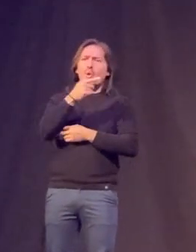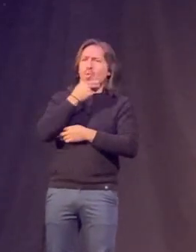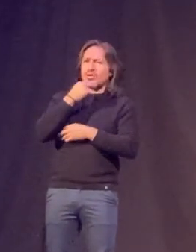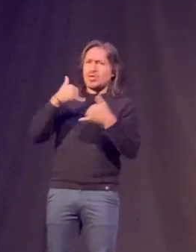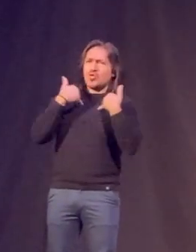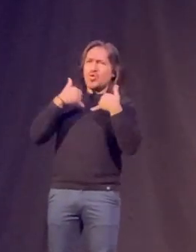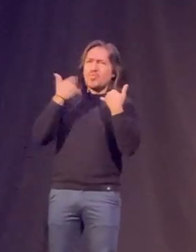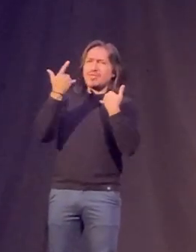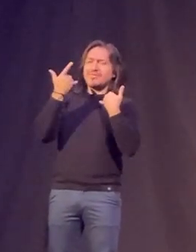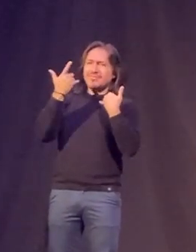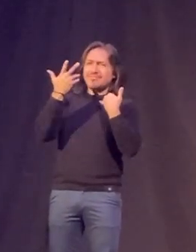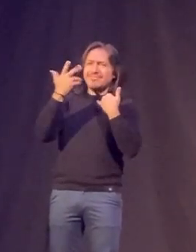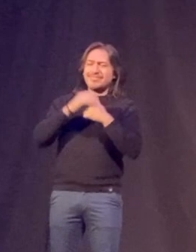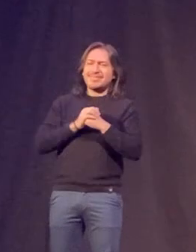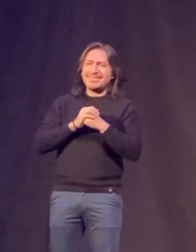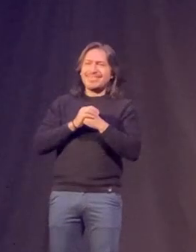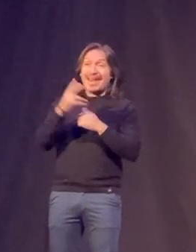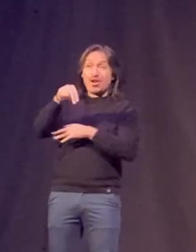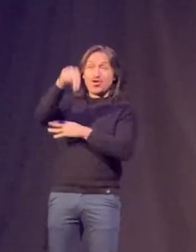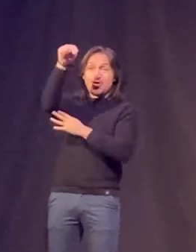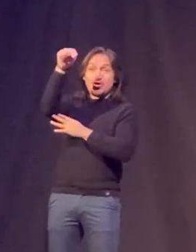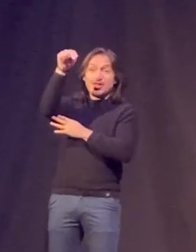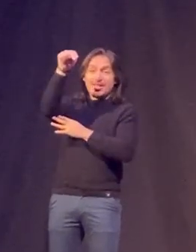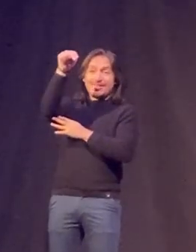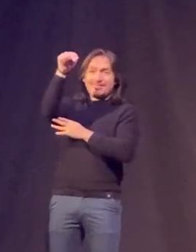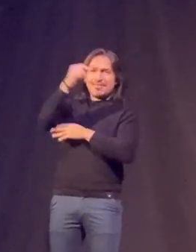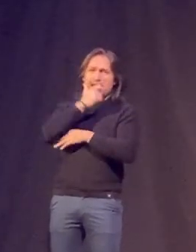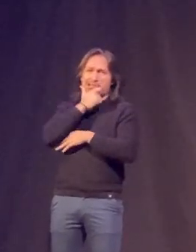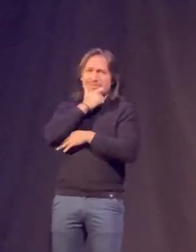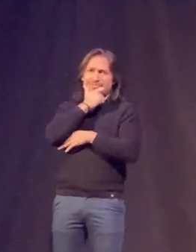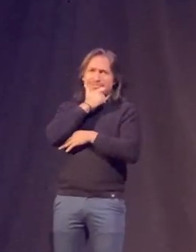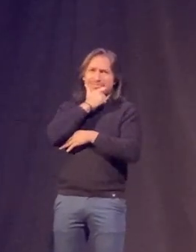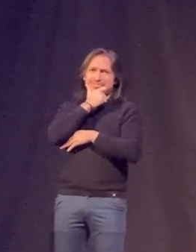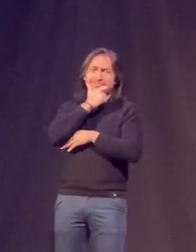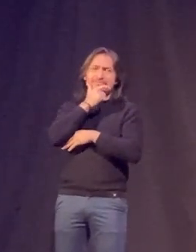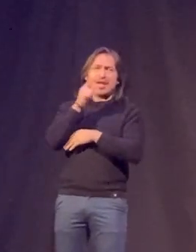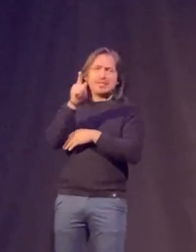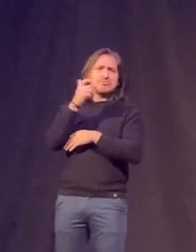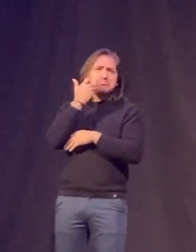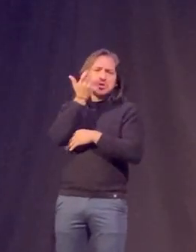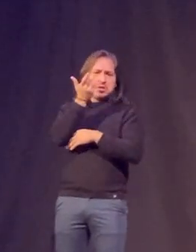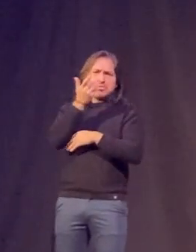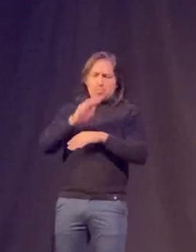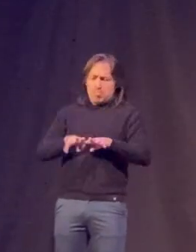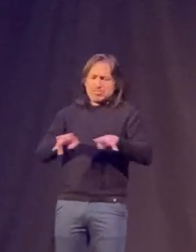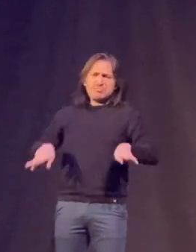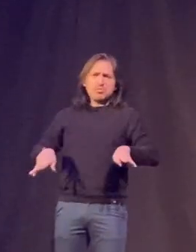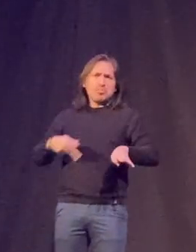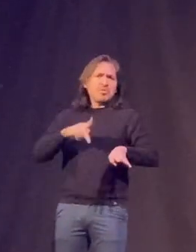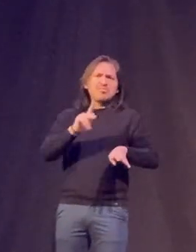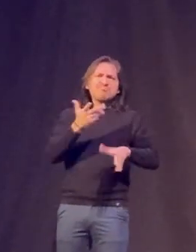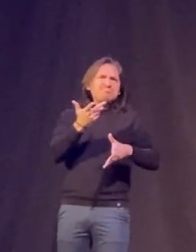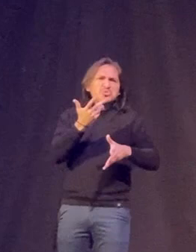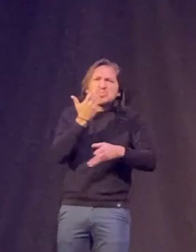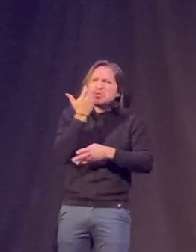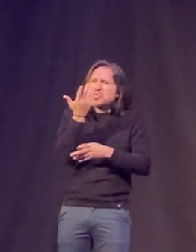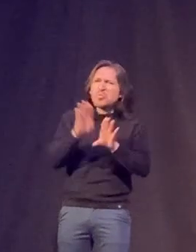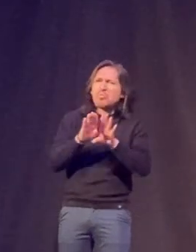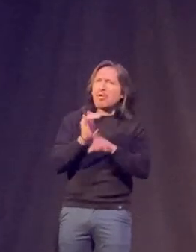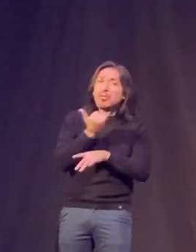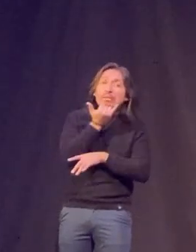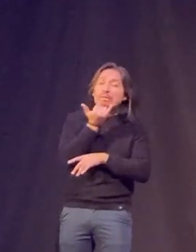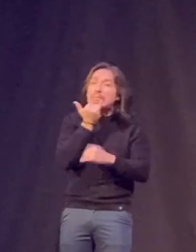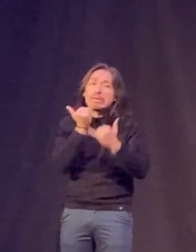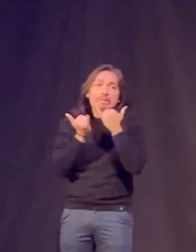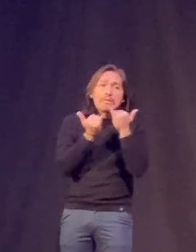un joven del norte de Inglaterra, con muchas ganas de ir a su prom en vestido y con muy, muy pocas ganas de pedir disculpas por no adecuarse a